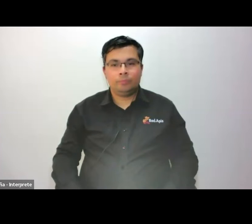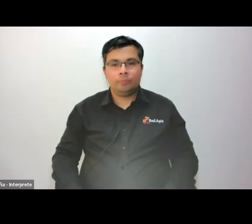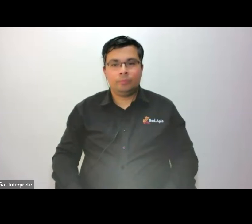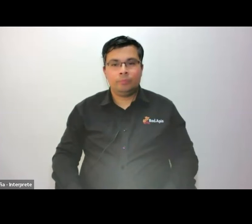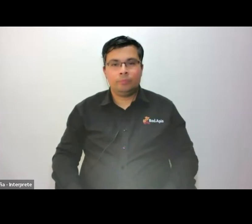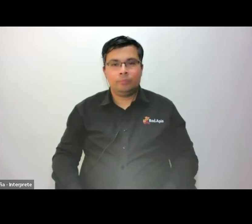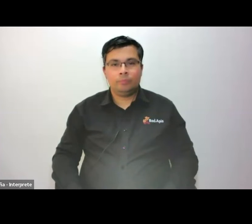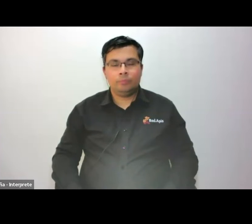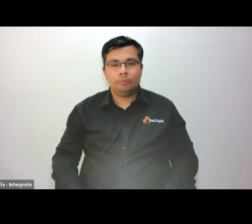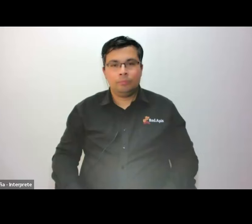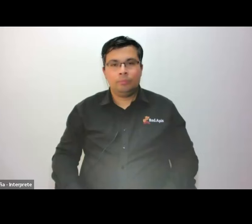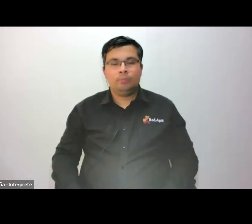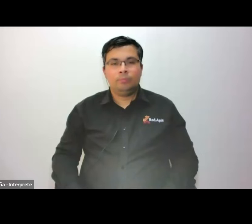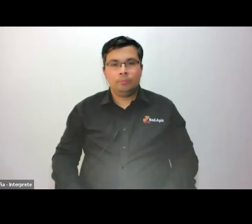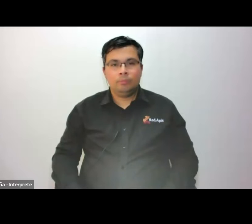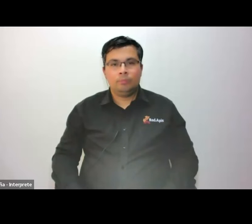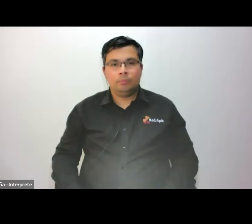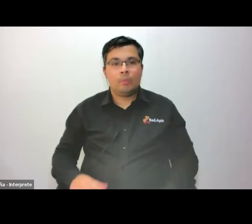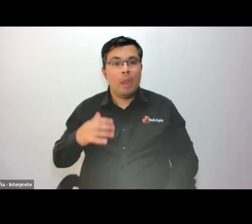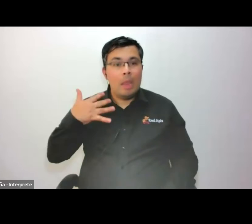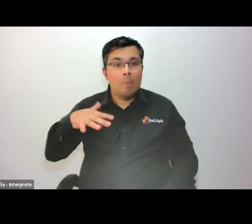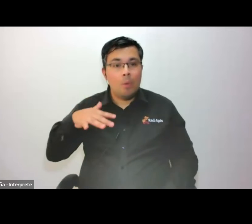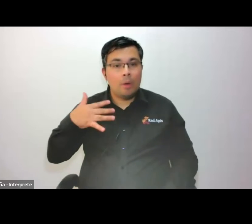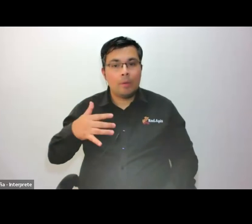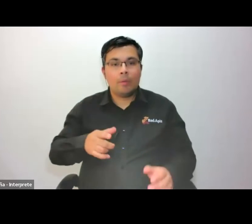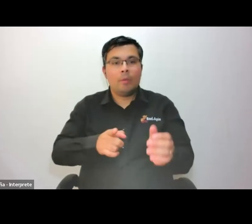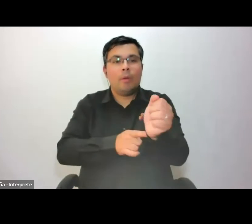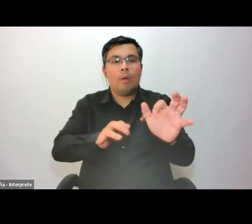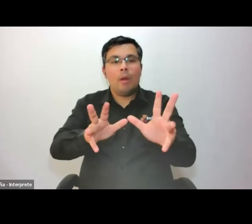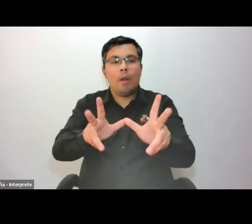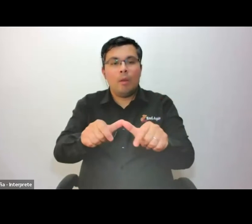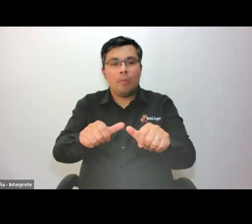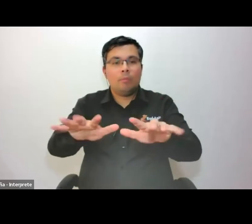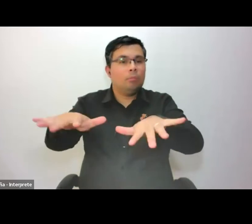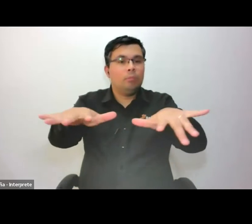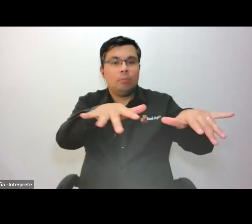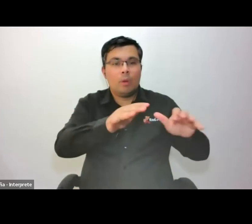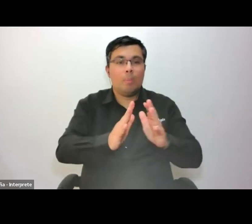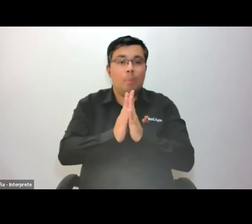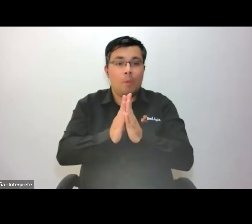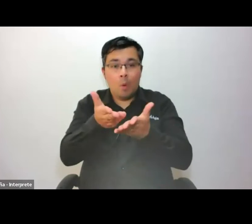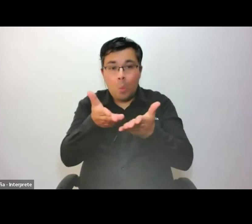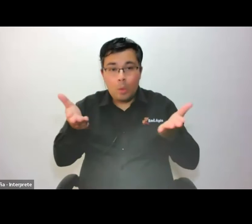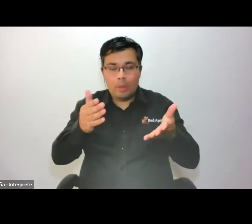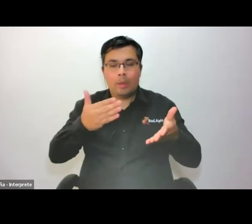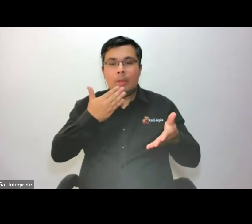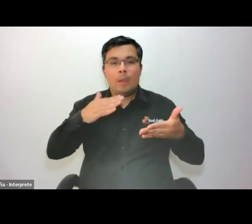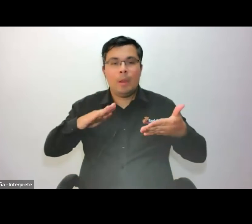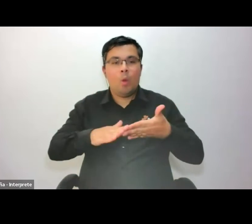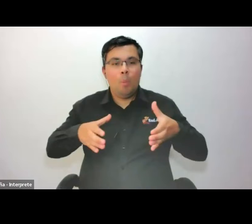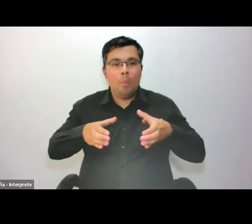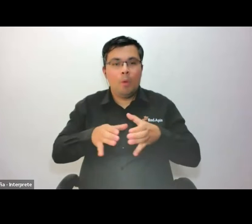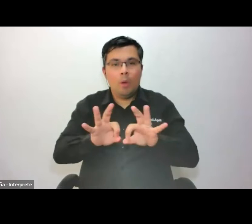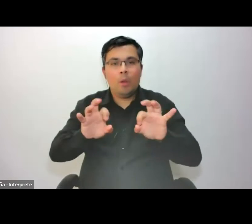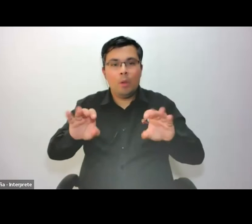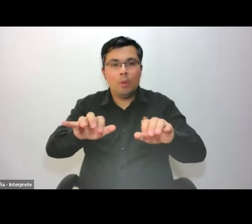Sería importante orientar a las familias y a las comunidades educativas a leer con especial atención el